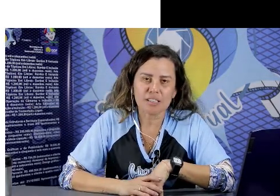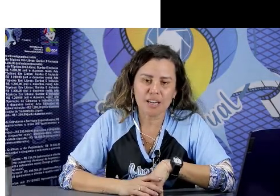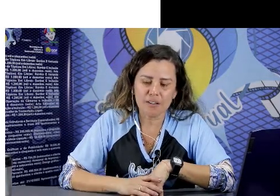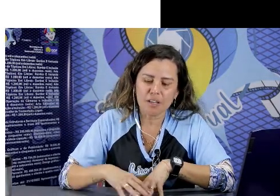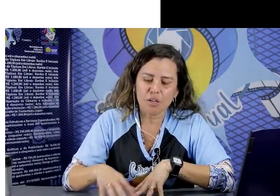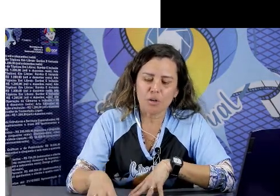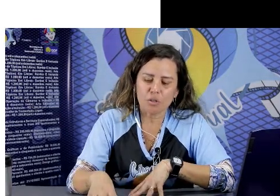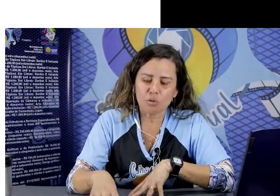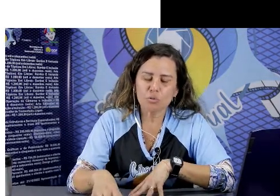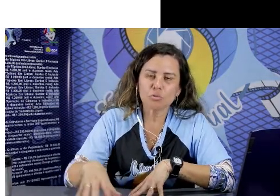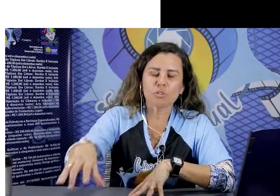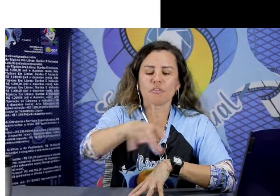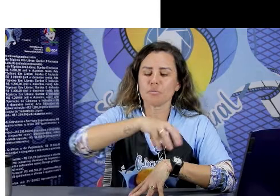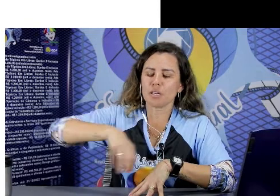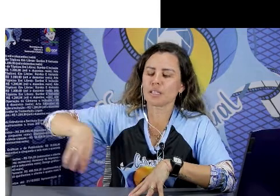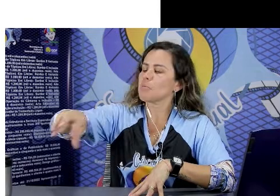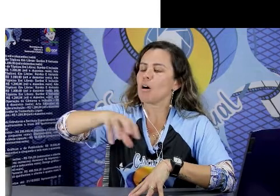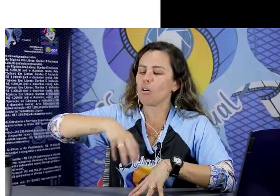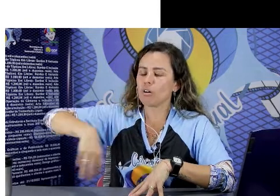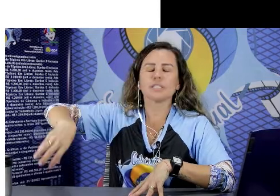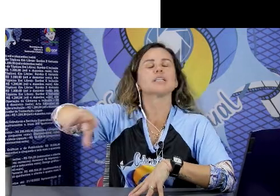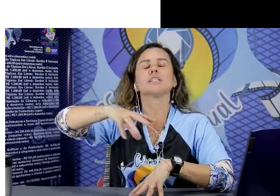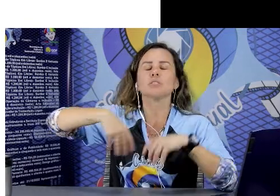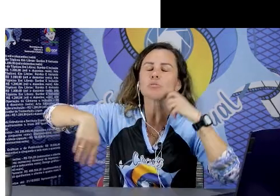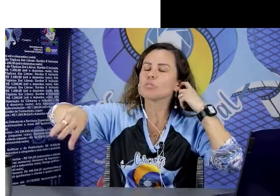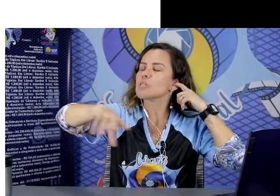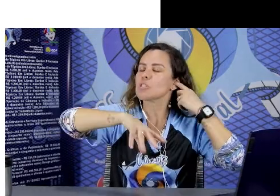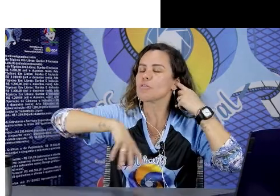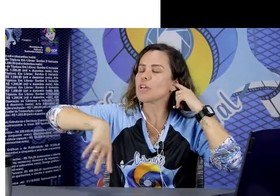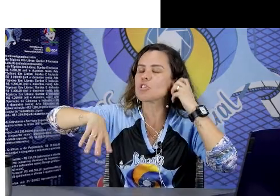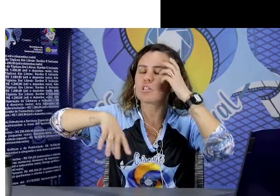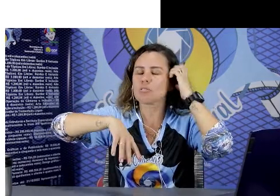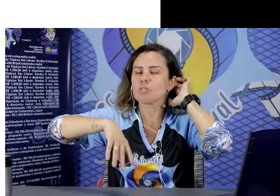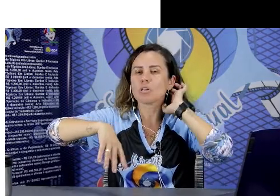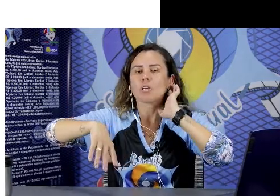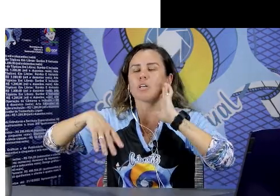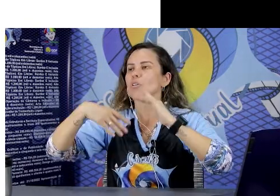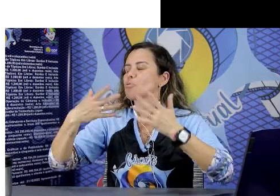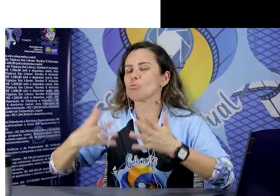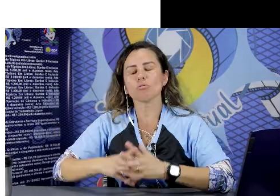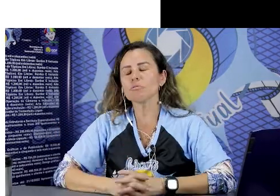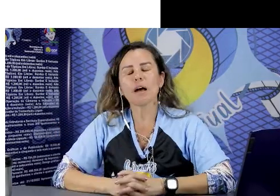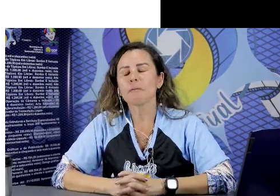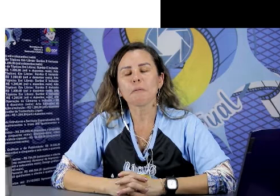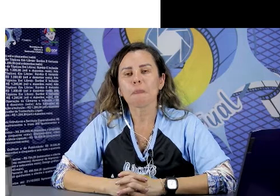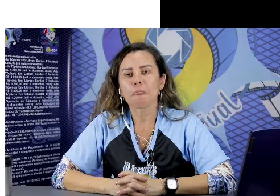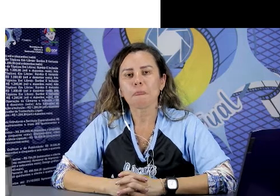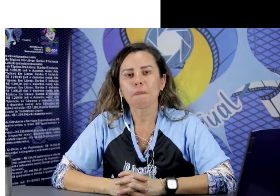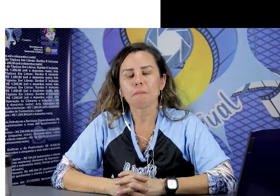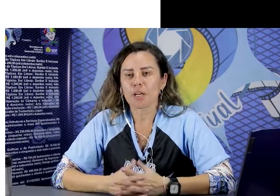né? Todo mundo da família está numa roda, rindo, se divertindo, e o surdo não está, porque ele não